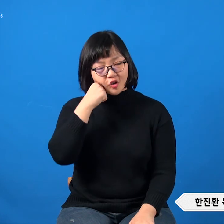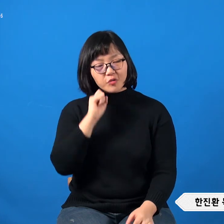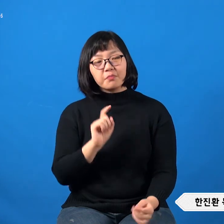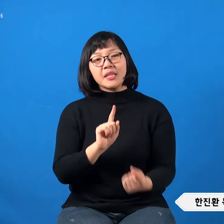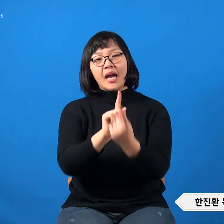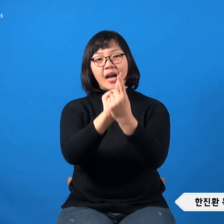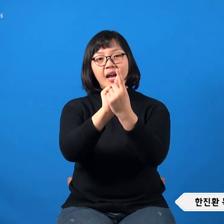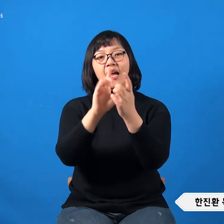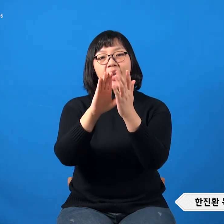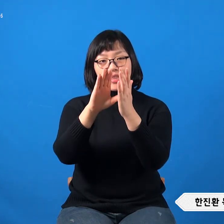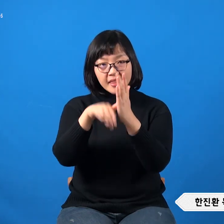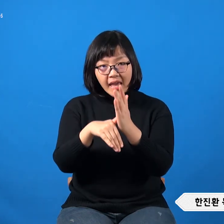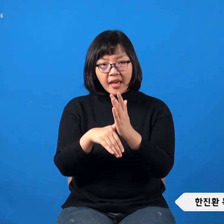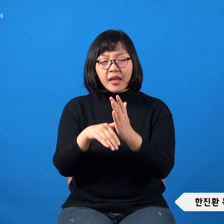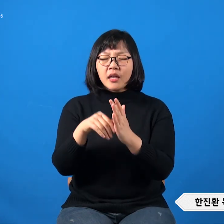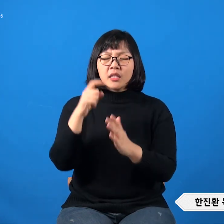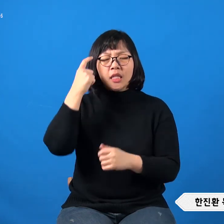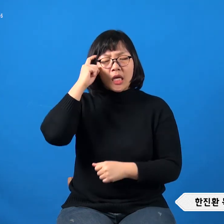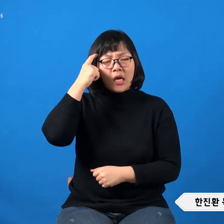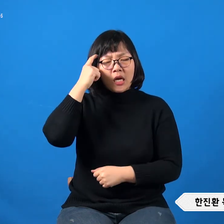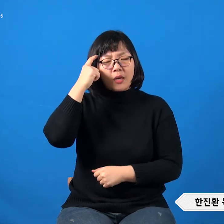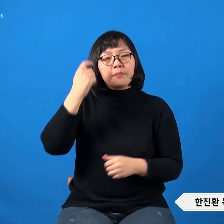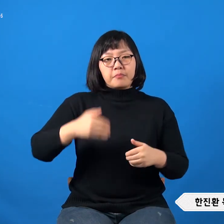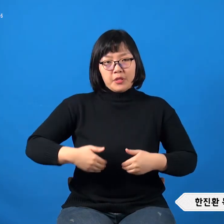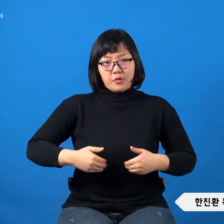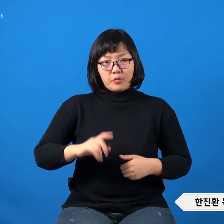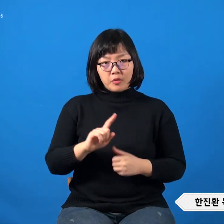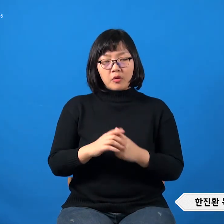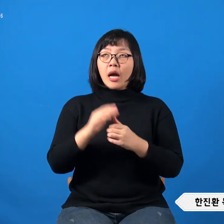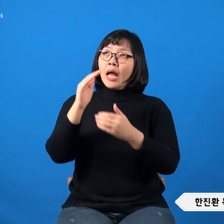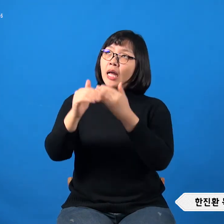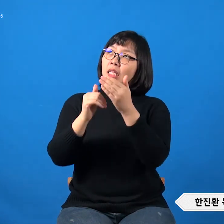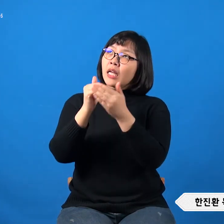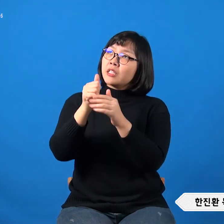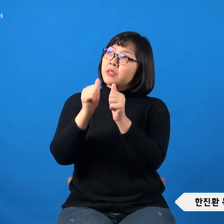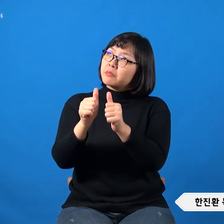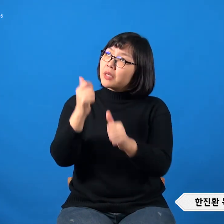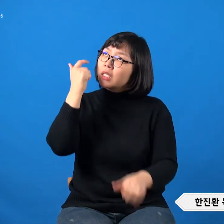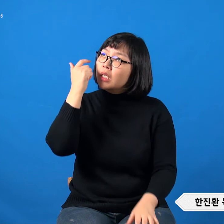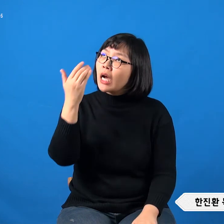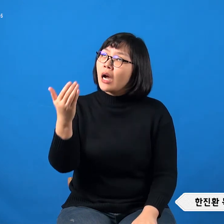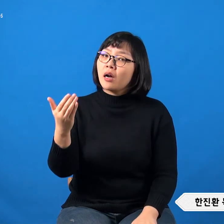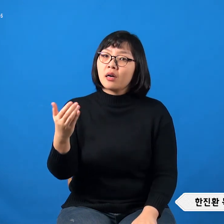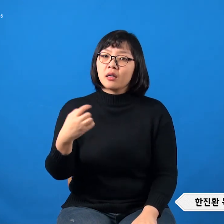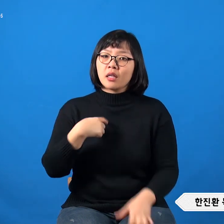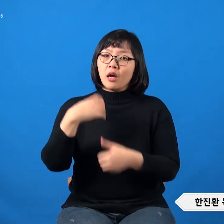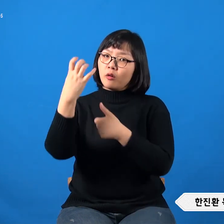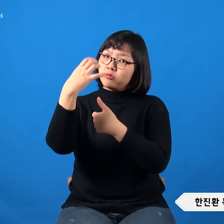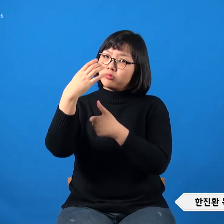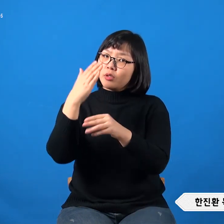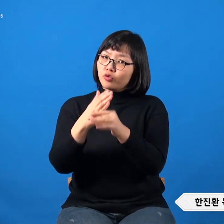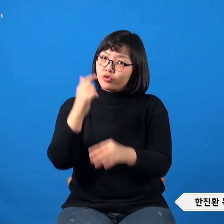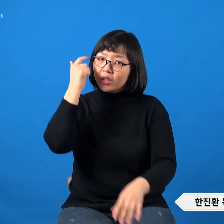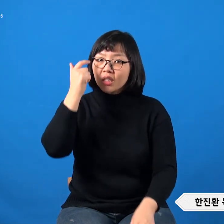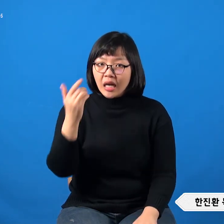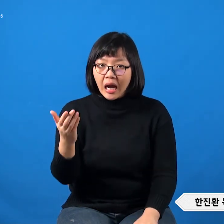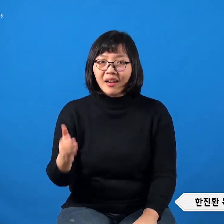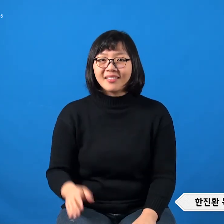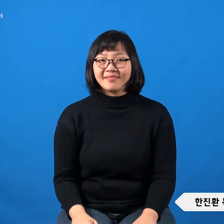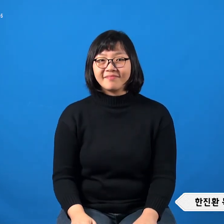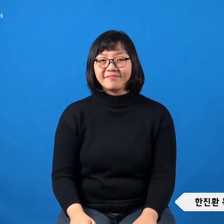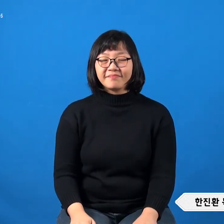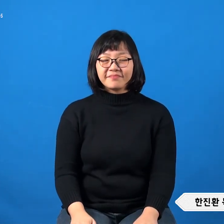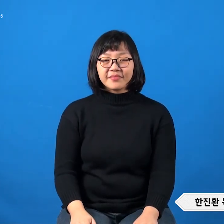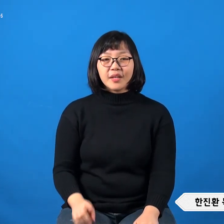그것이 하나님의 심판인 것은 아닌지 그걸 잘 살펴야 됩니다. 사고가 나면 흔히 이건